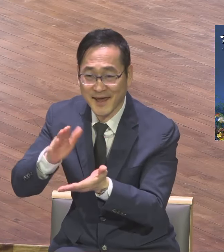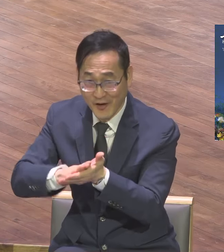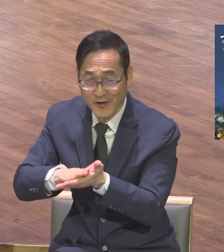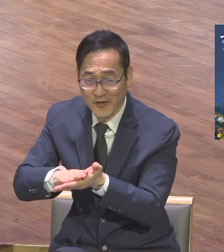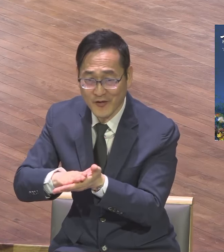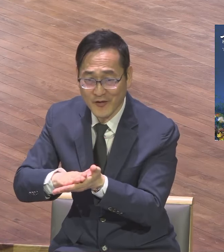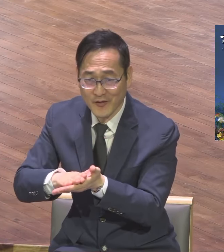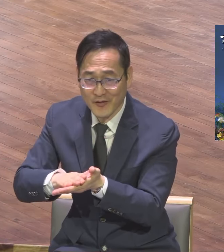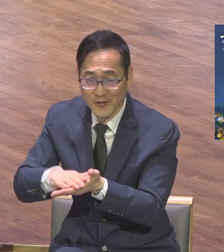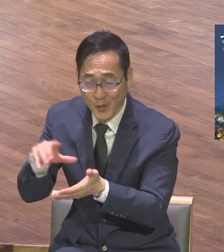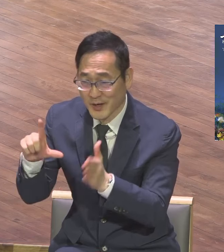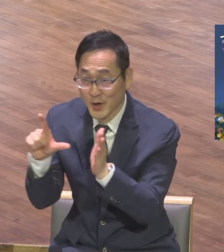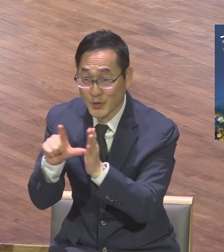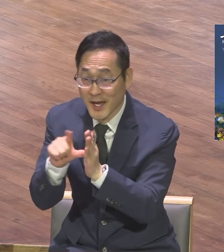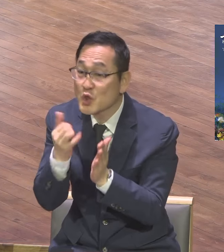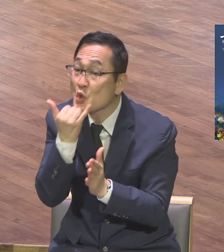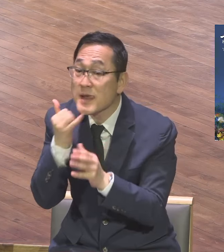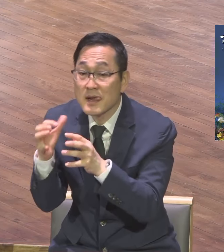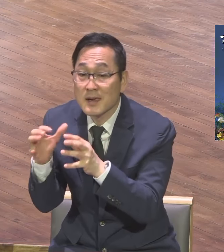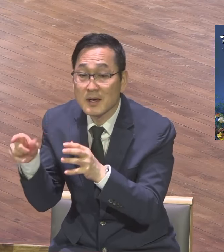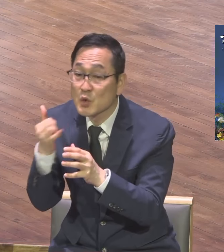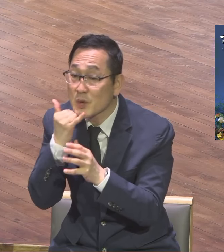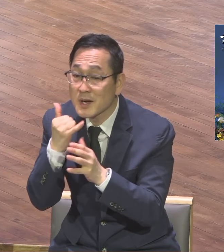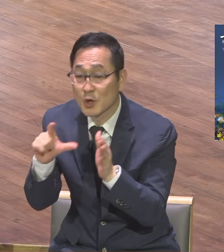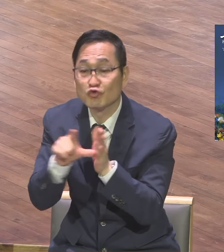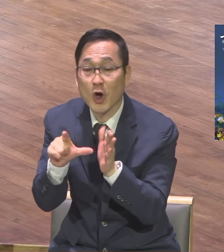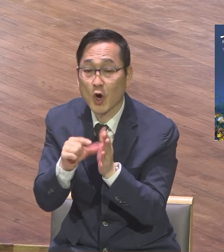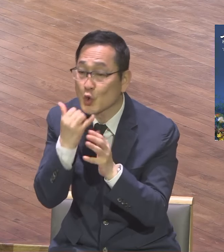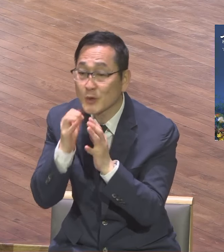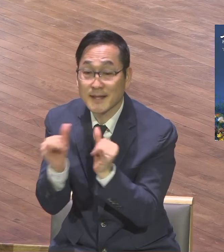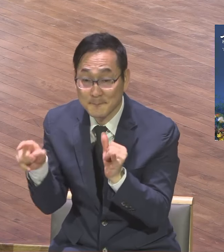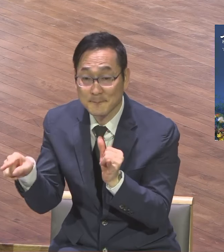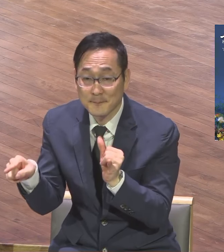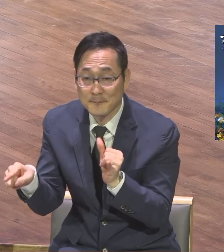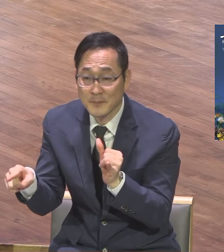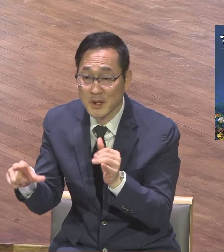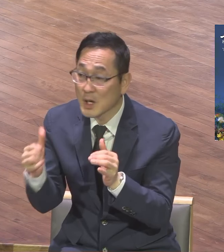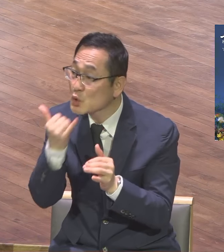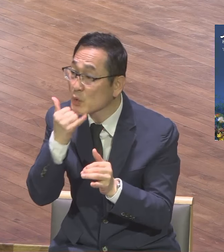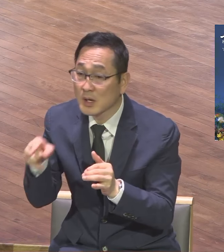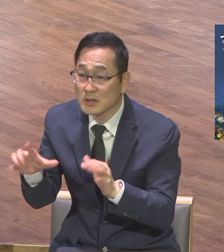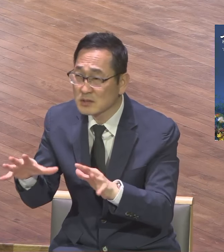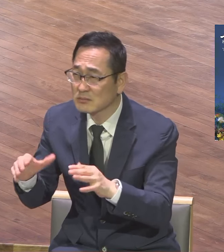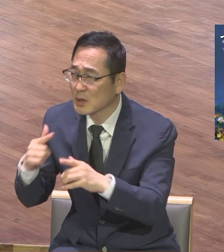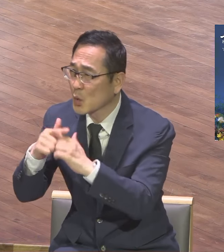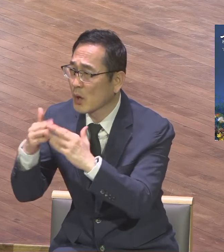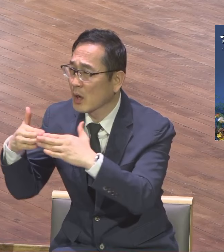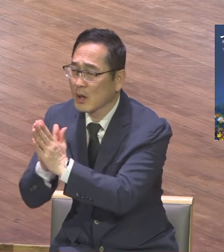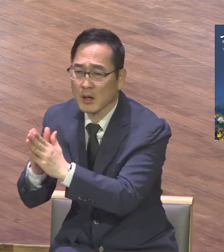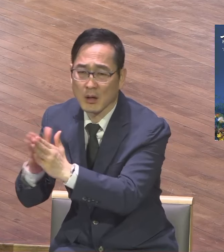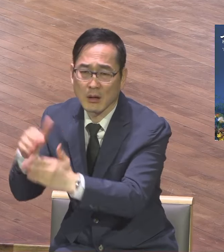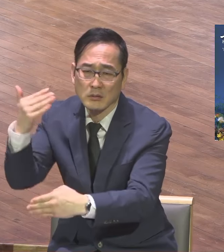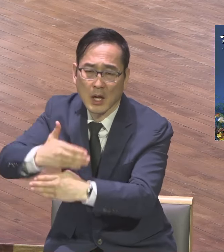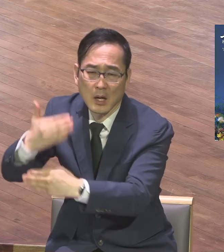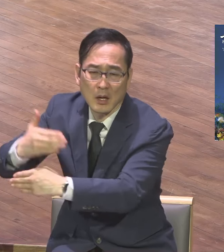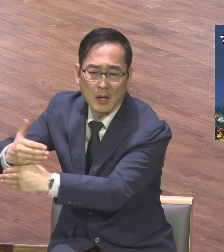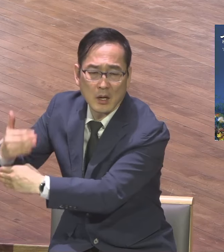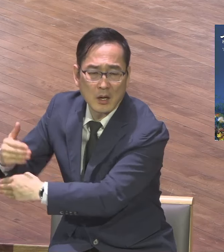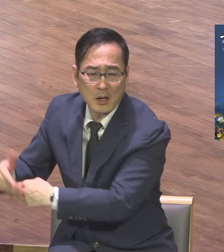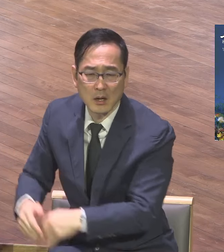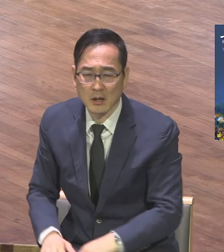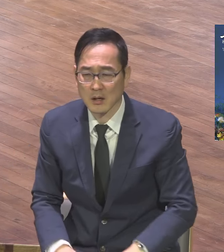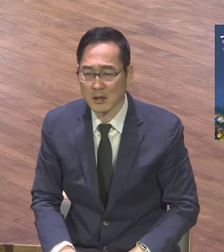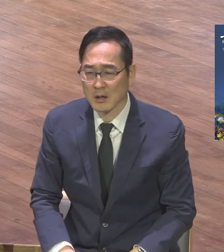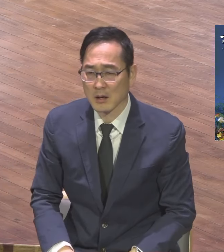마틴 루터 독일이 전부 다 신신학으로 다 변했고 성경이 말하는 말씀대로 살지 않고 싹